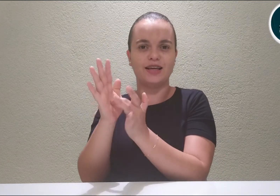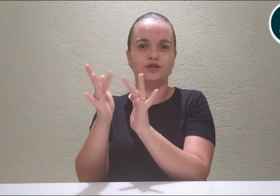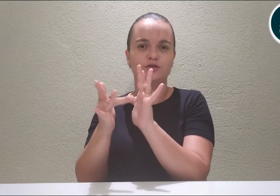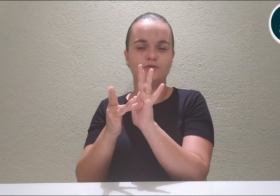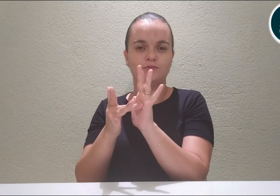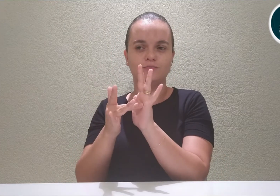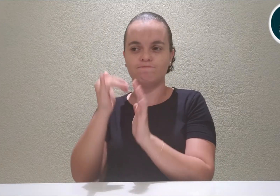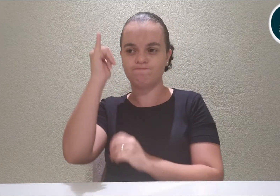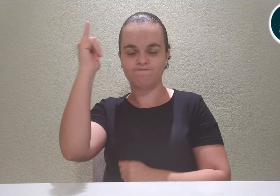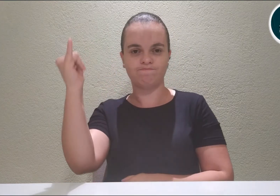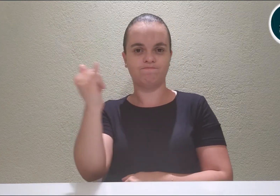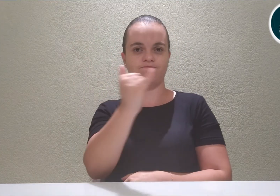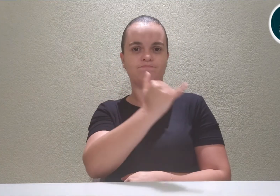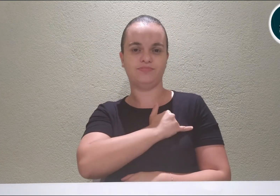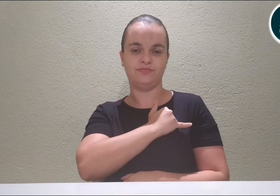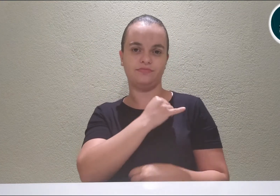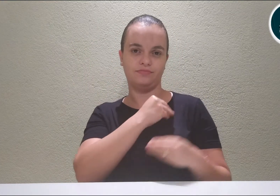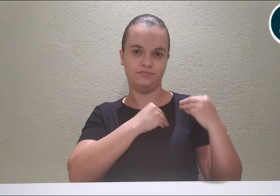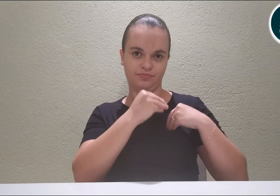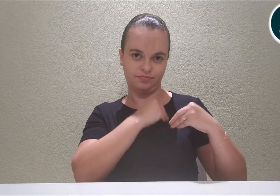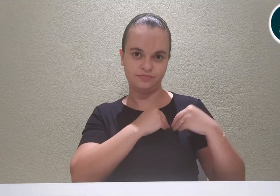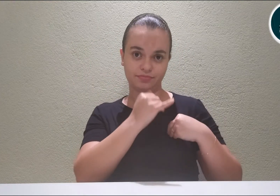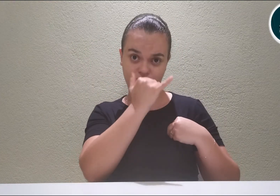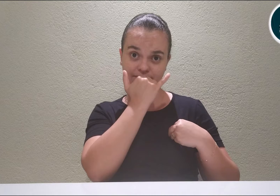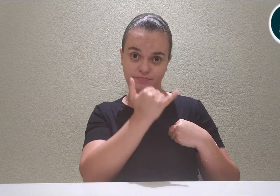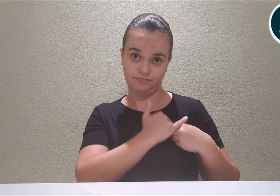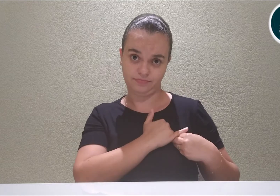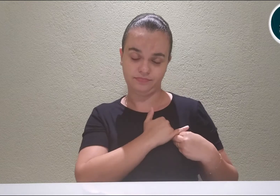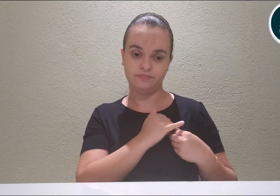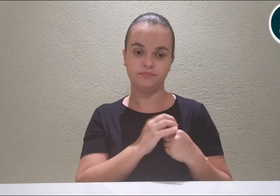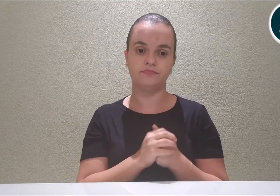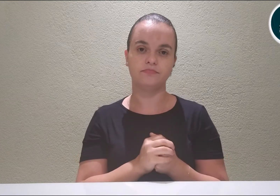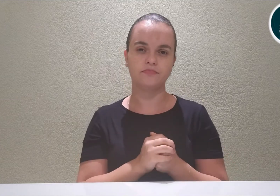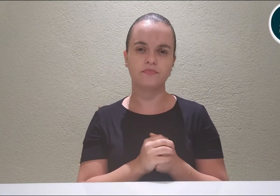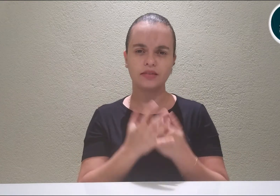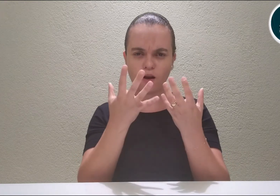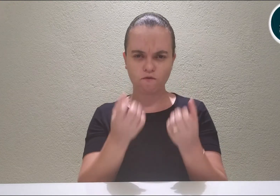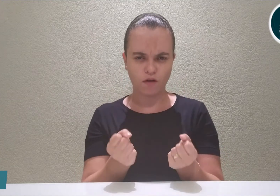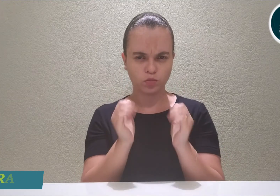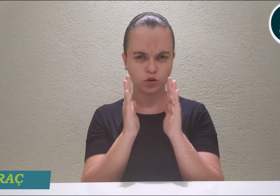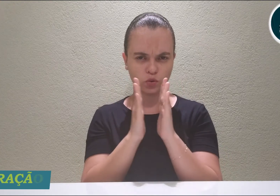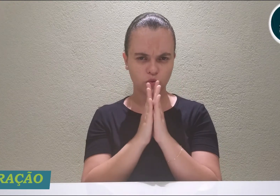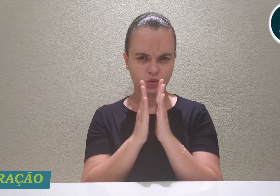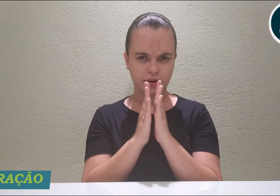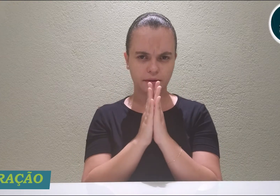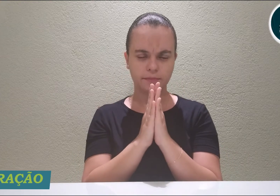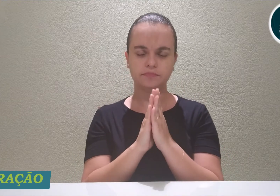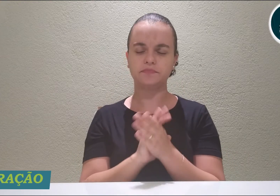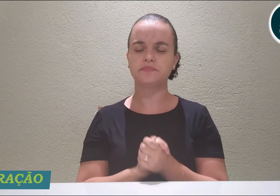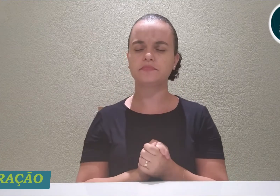Aquele que tem fé em Jesus, que crê em Jesus, é perdoado de seus pecados. Vamos orar?